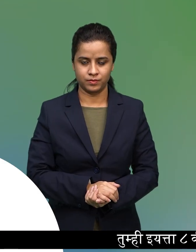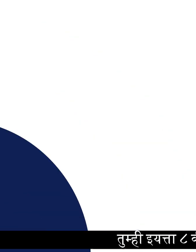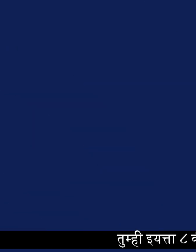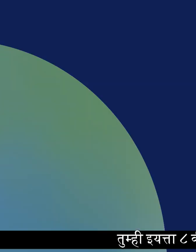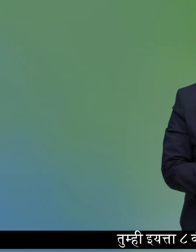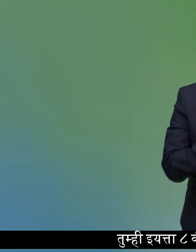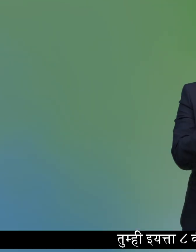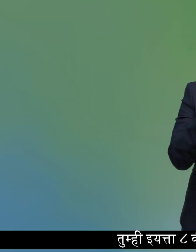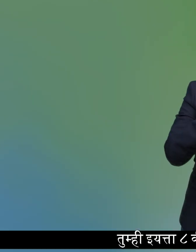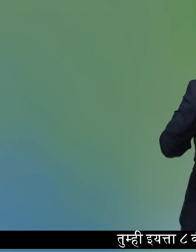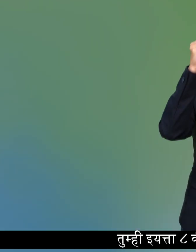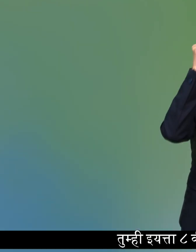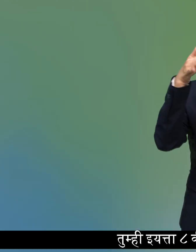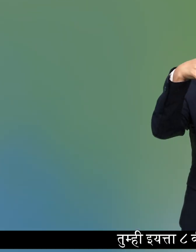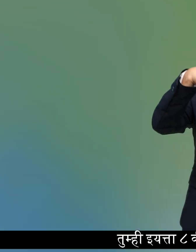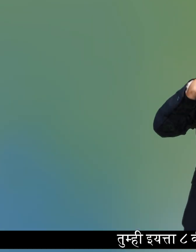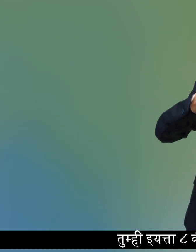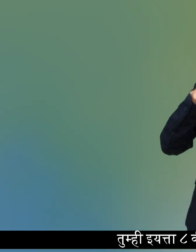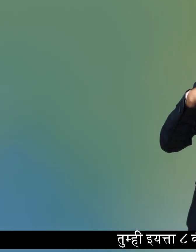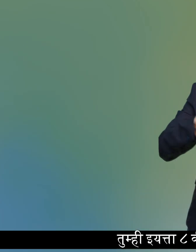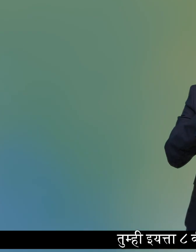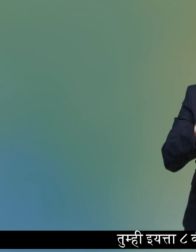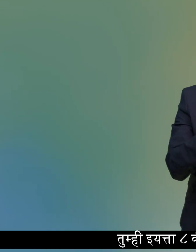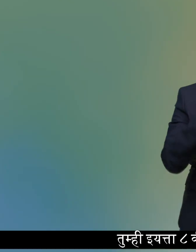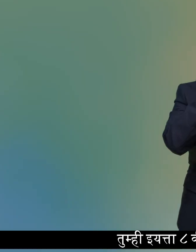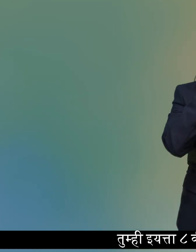तुम्ही इयत्ता 8वी आणि 9वी मध्ये रक्ताची रचना,